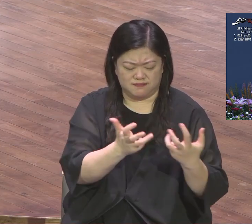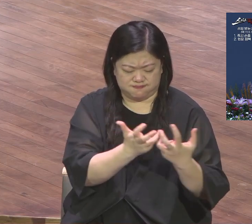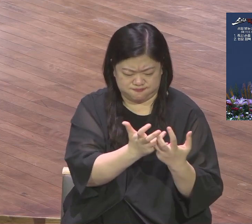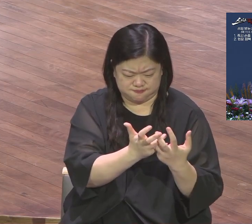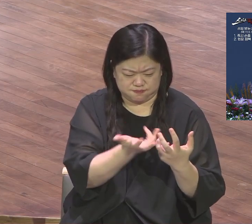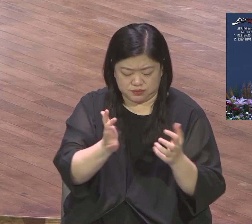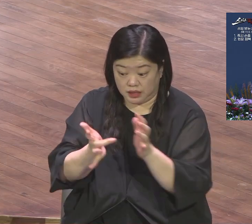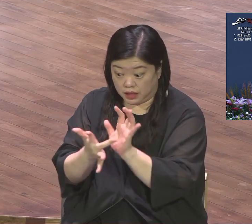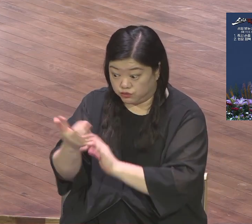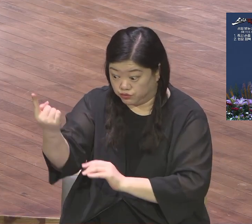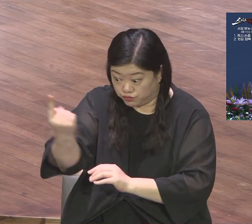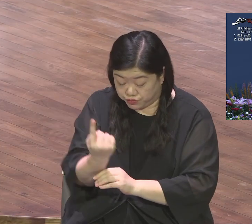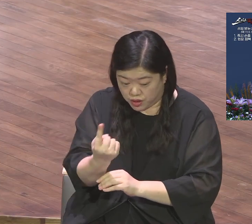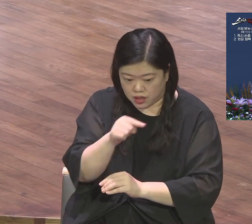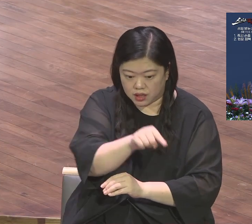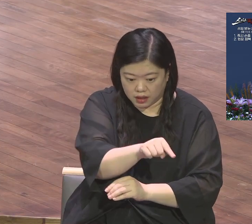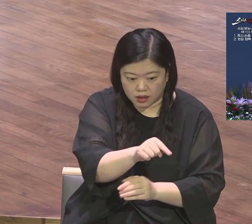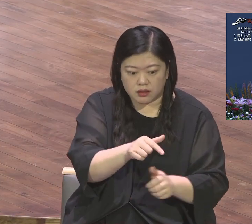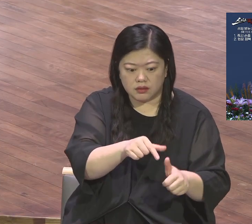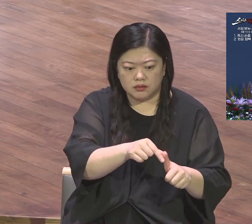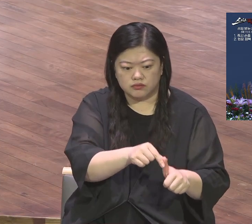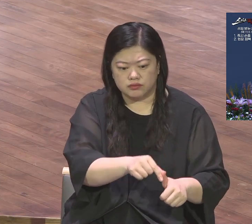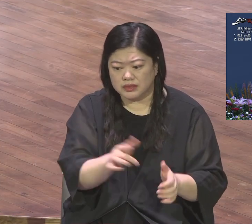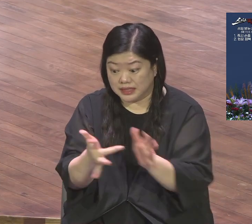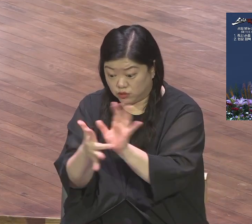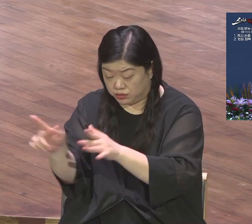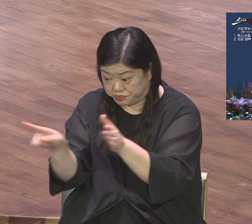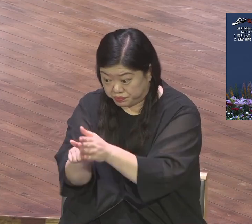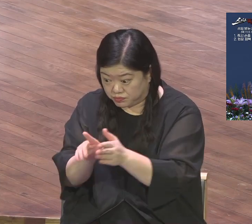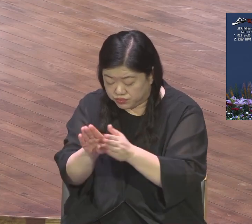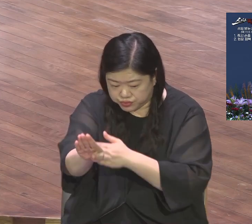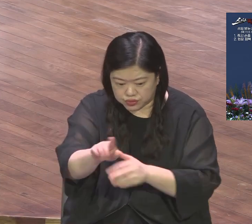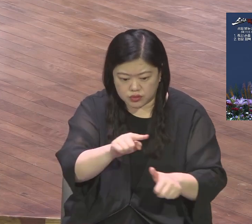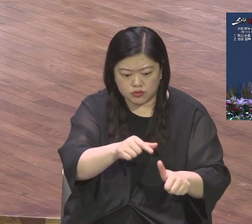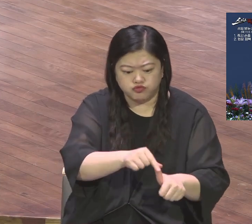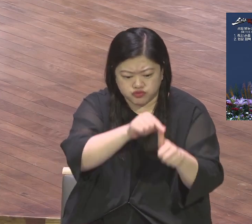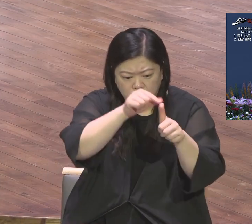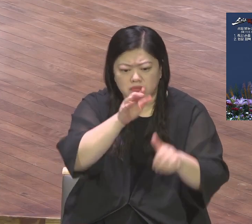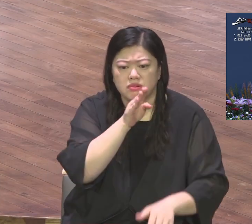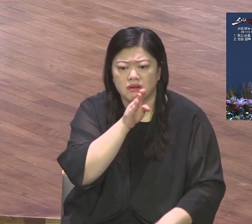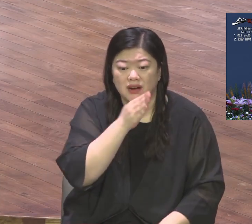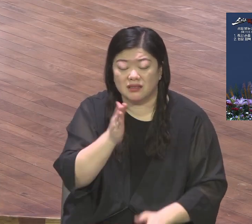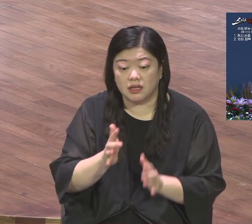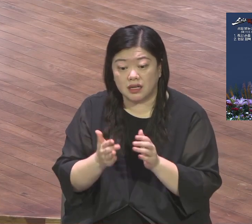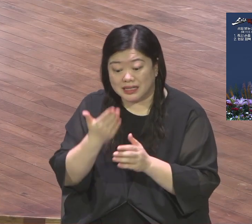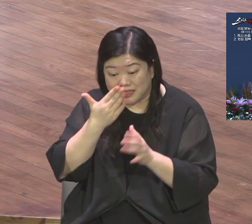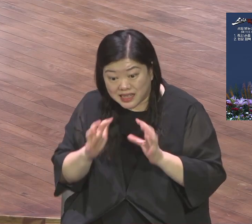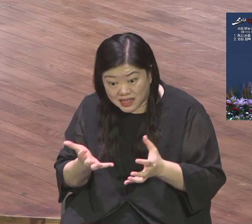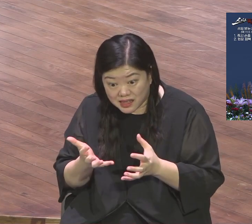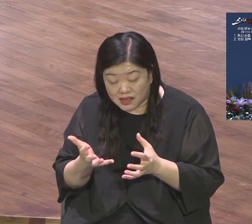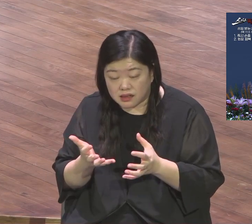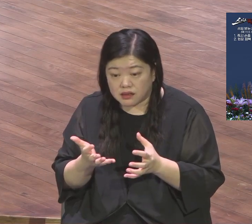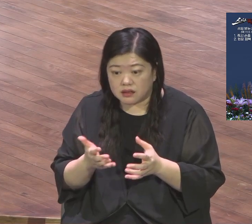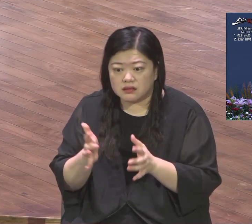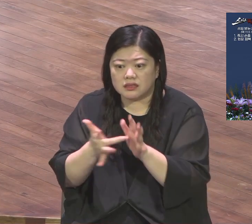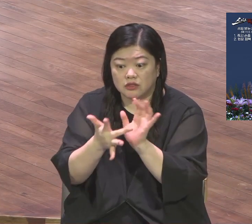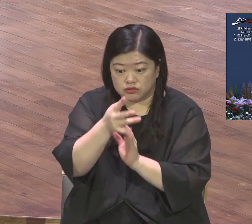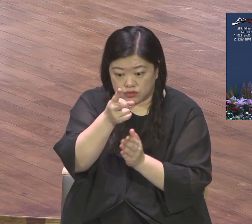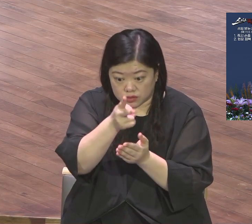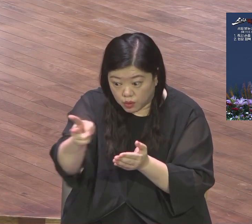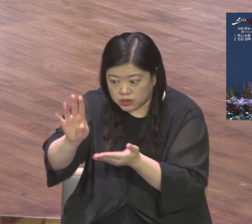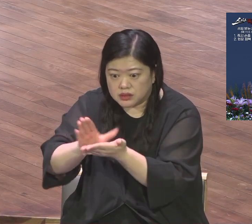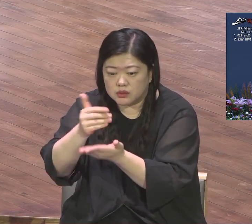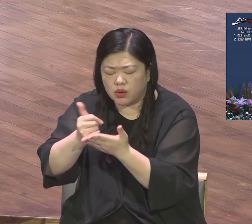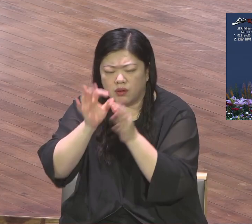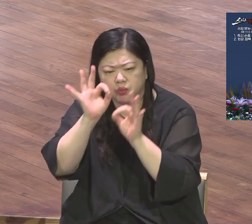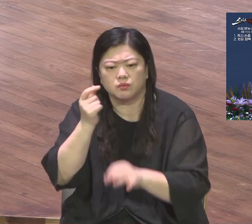분으로 보지를 못했어. 교회 나온 분들도 그래요. 교회 나오면 내 병이 치유되겠지. 교회 나오면 내가